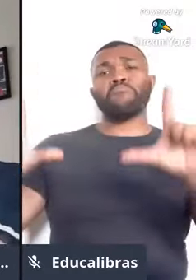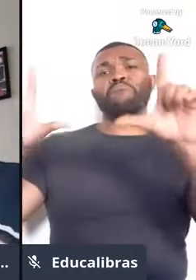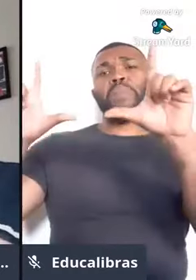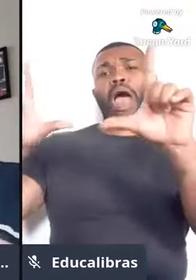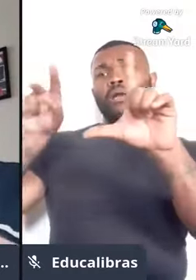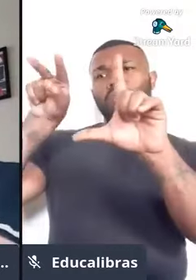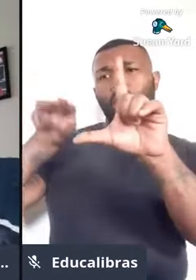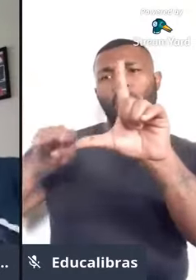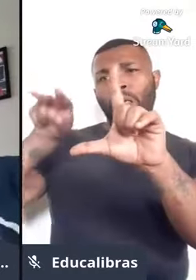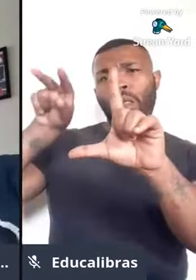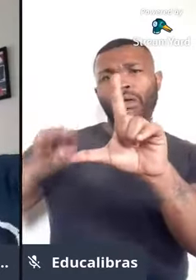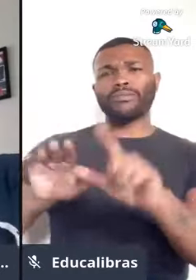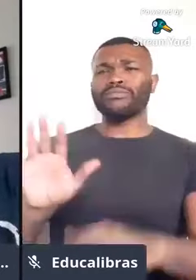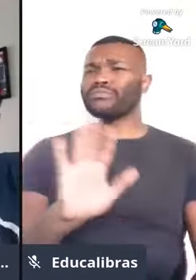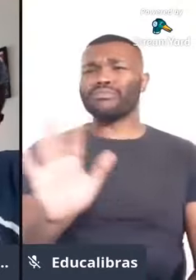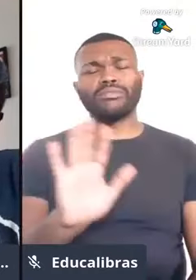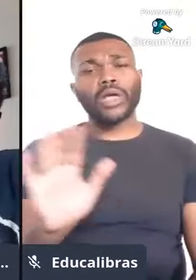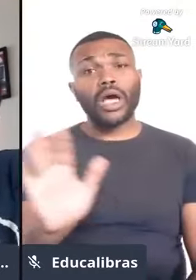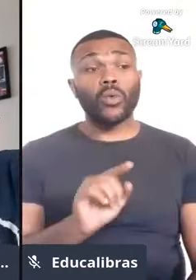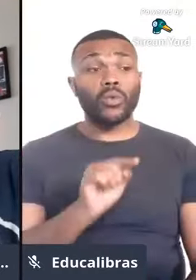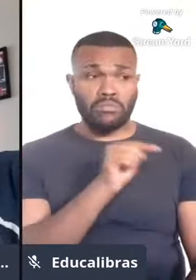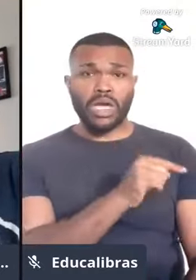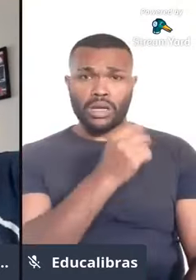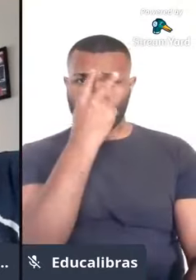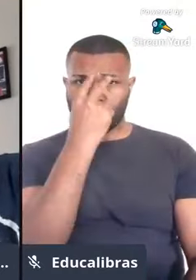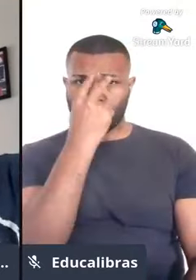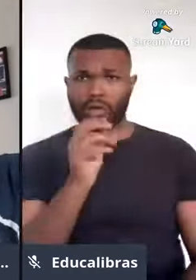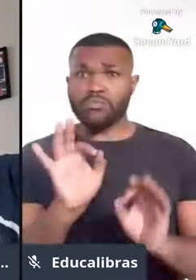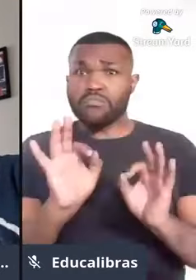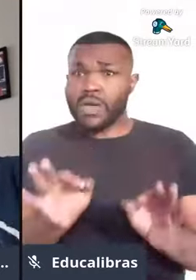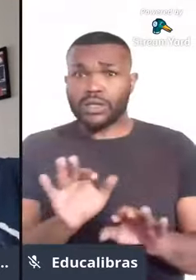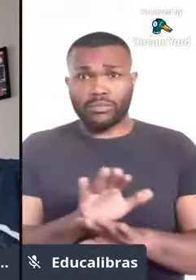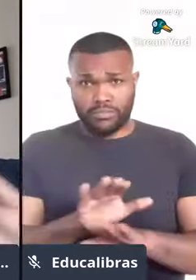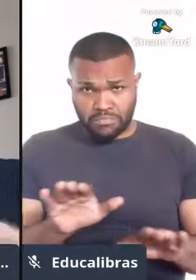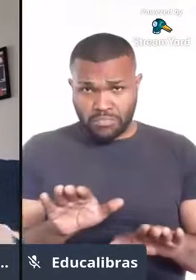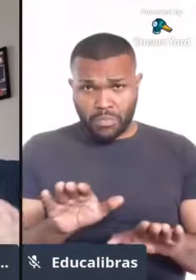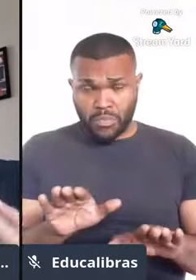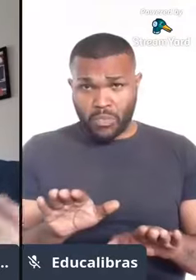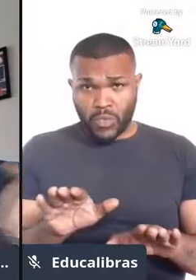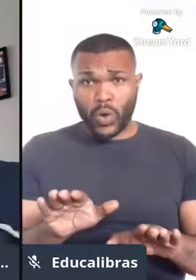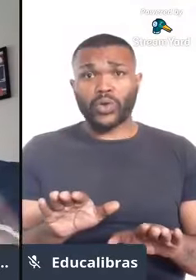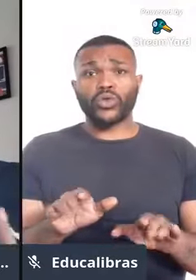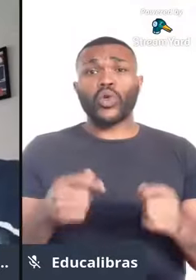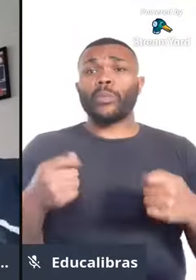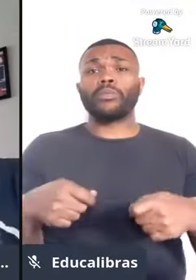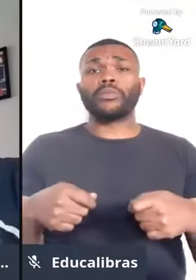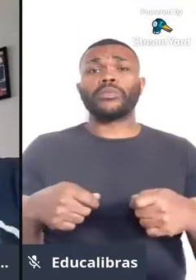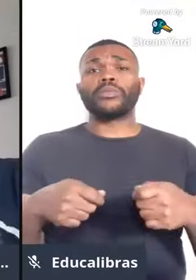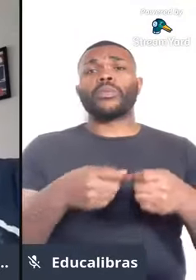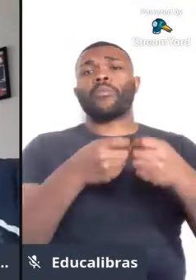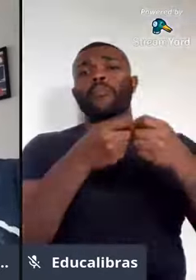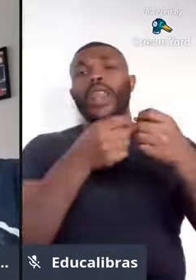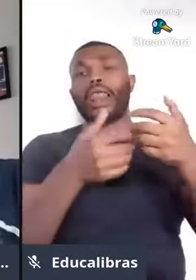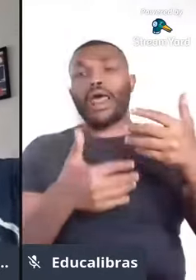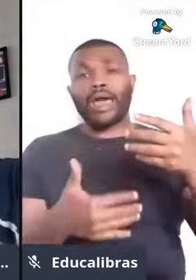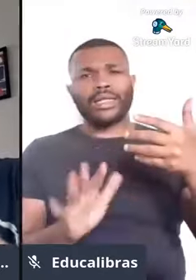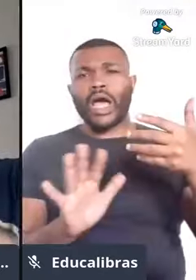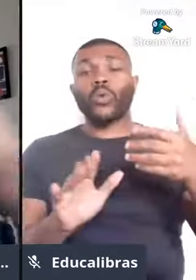tem que fazer o cara é cego. Ponto. Você tem que esmiuçar, detalhar e falar da tecnologia.